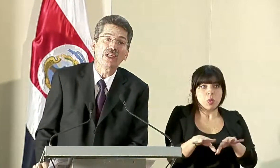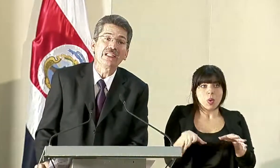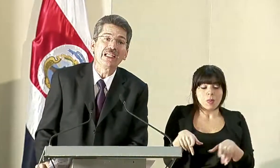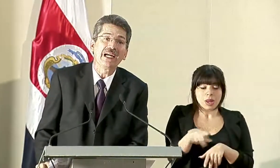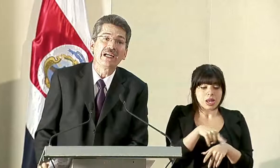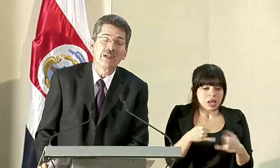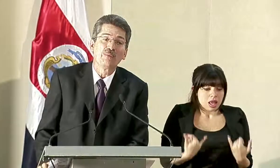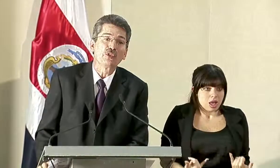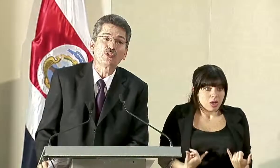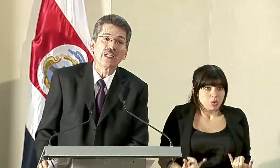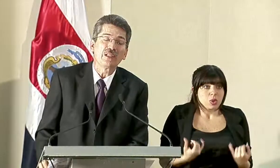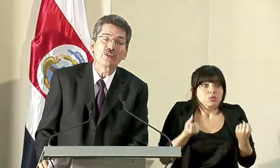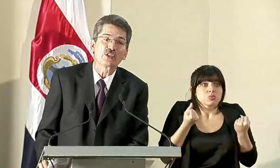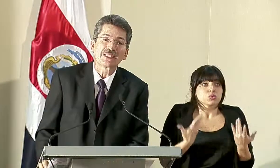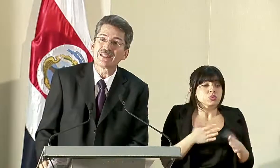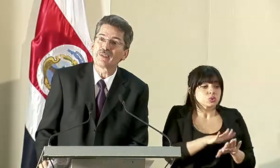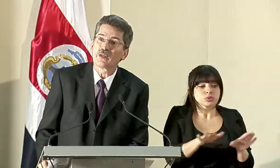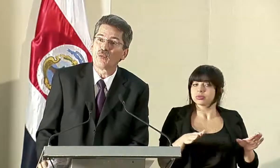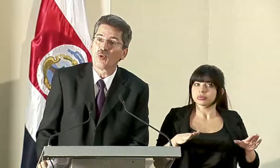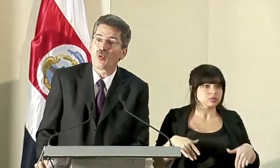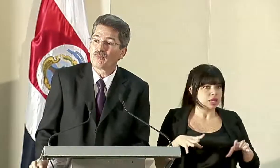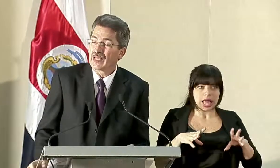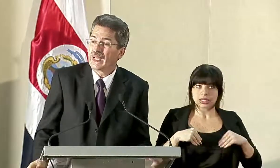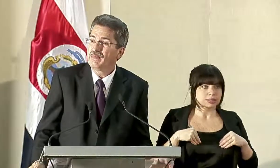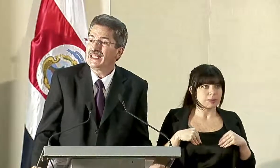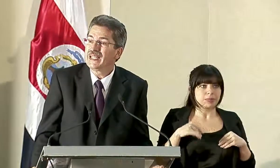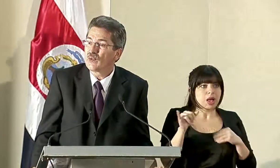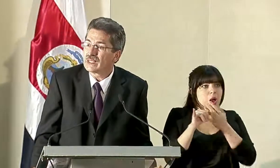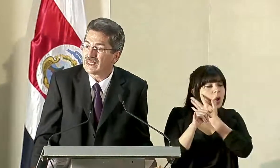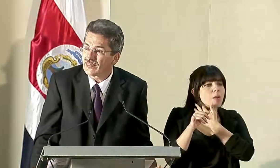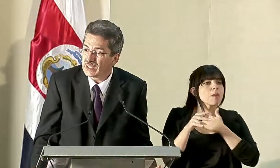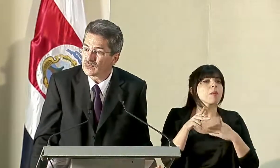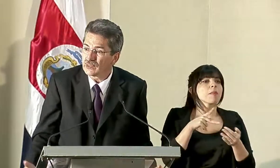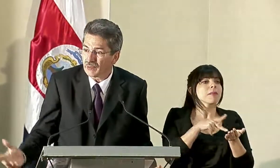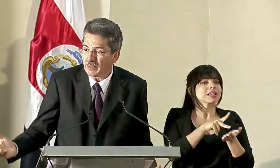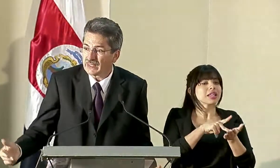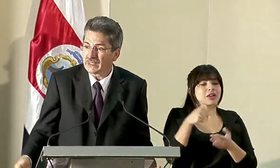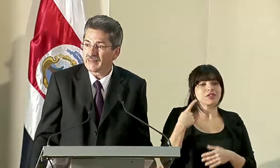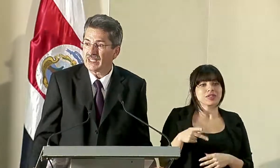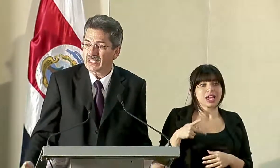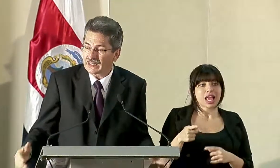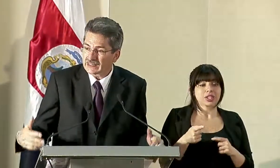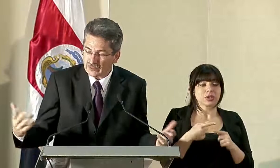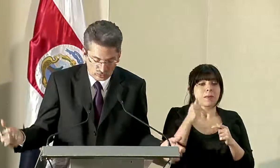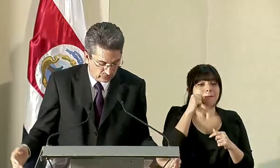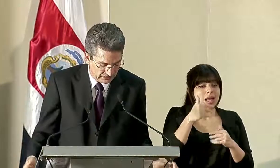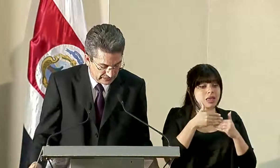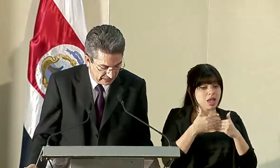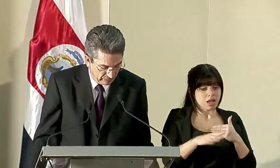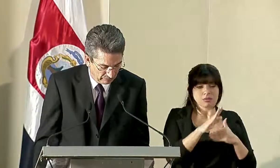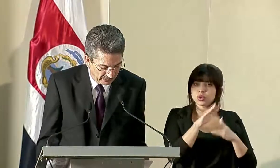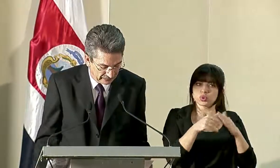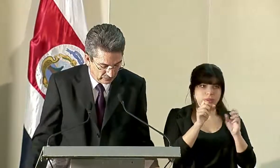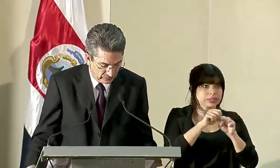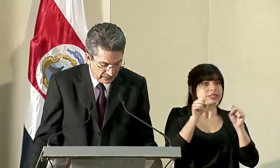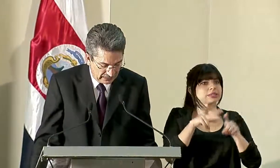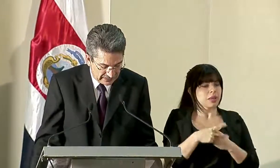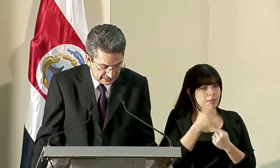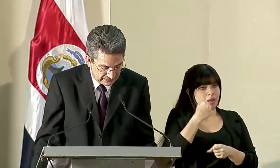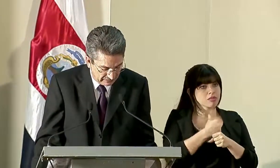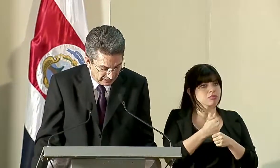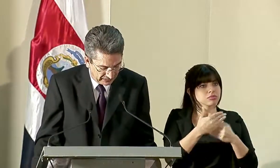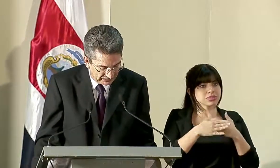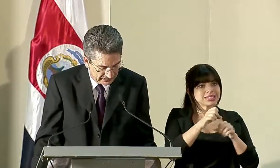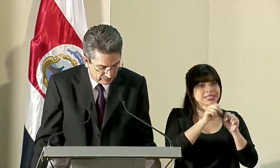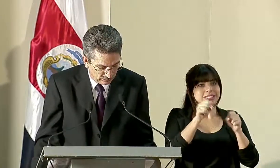y que hoy en día muchos de ellos no se aceptan como mitigadores de riesgo y a partir de mañana ya está todo el sistema operando, que